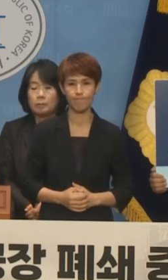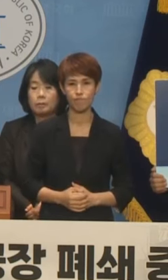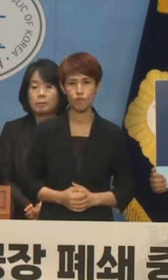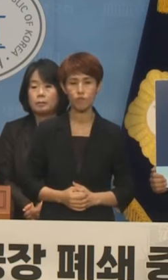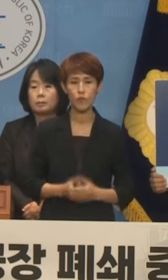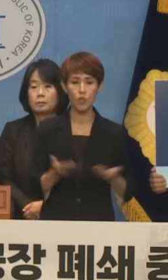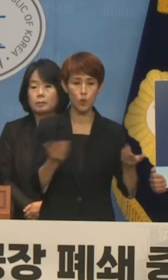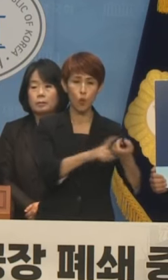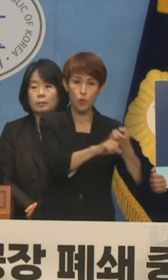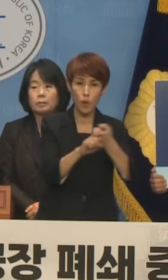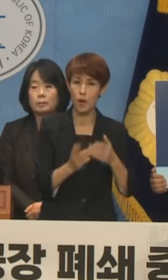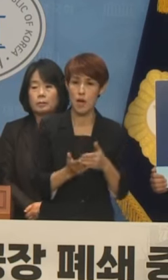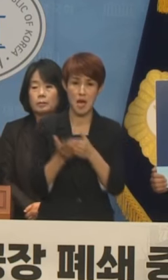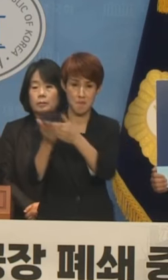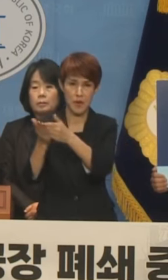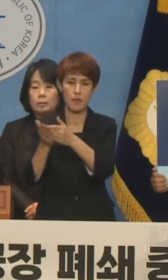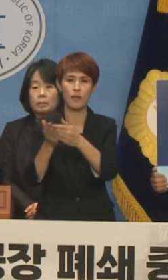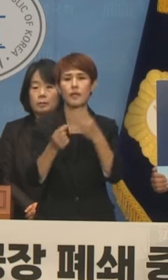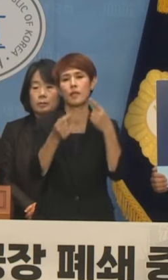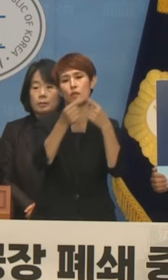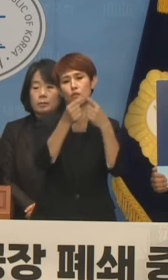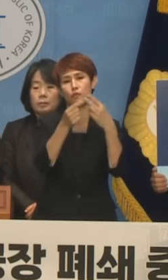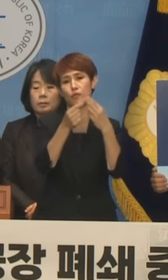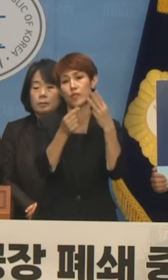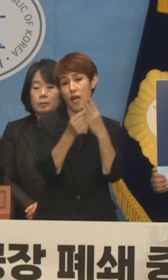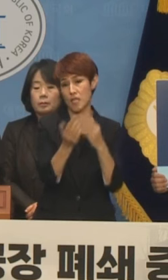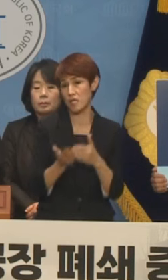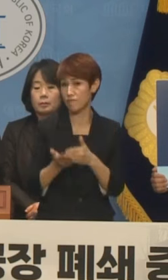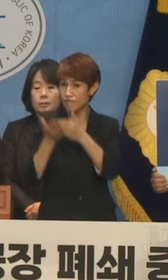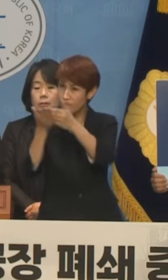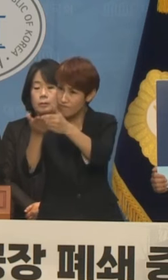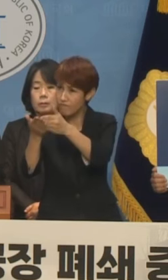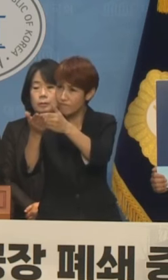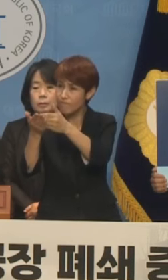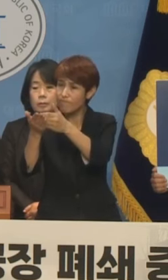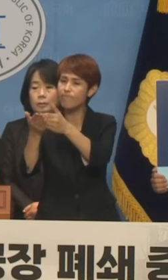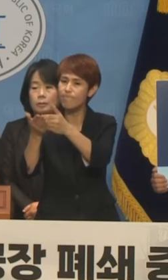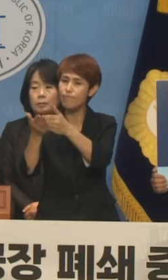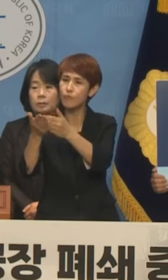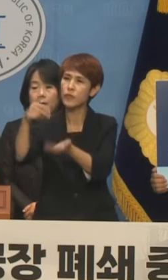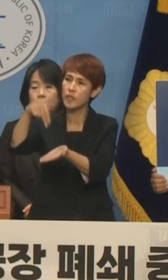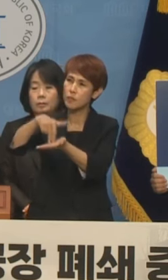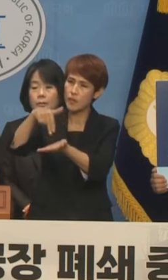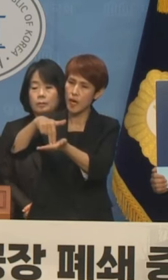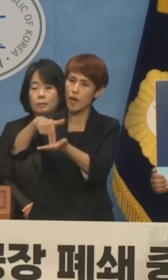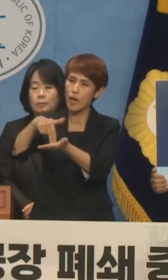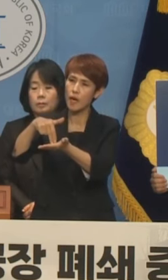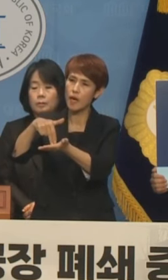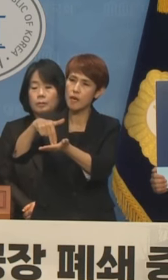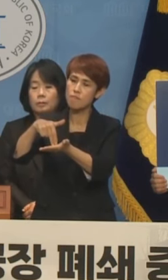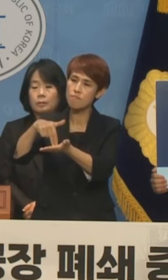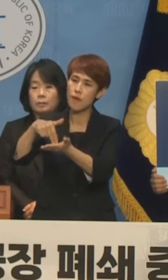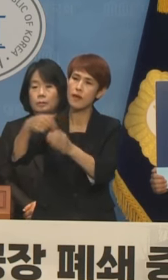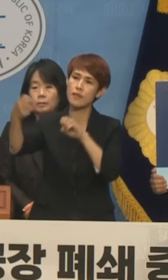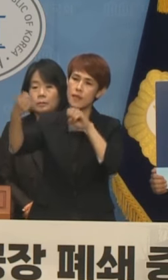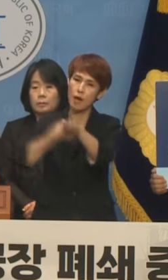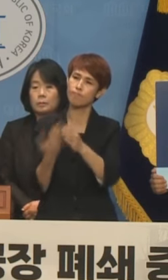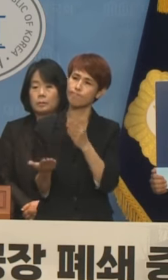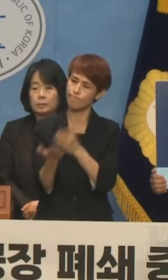노조가 이미 제시한 3가지 안에 대해서 전향적인 입장을 내어주기를